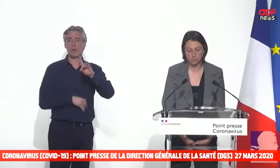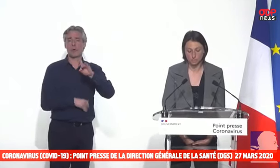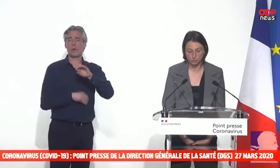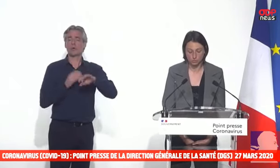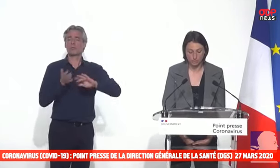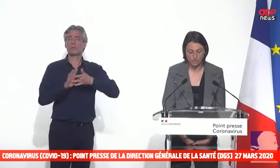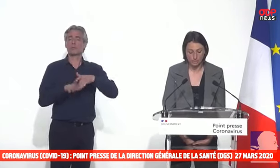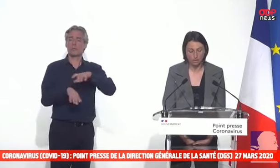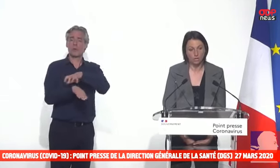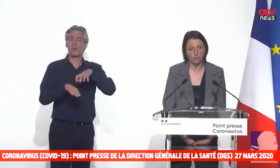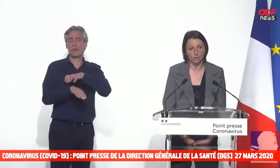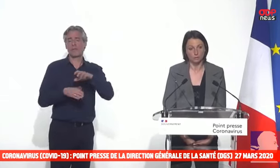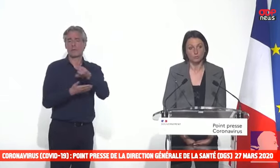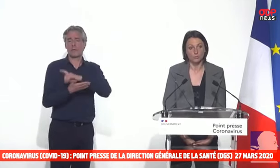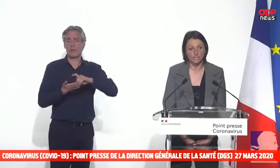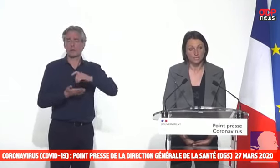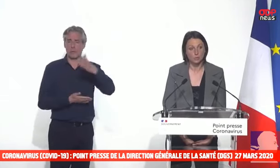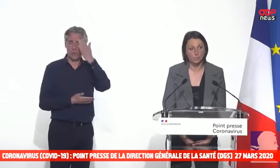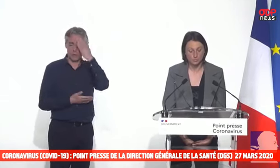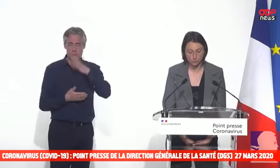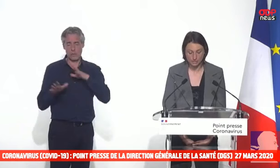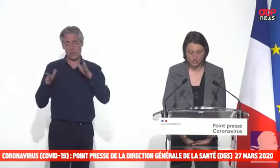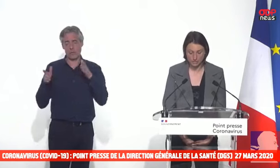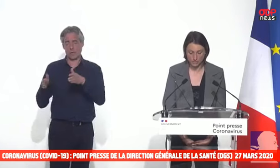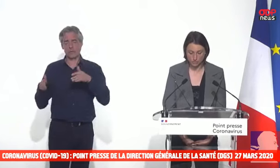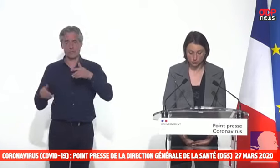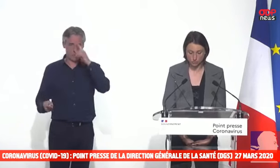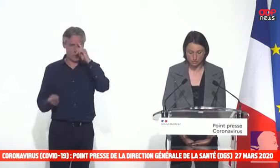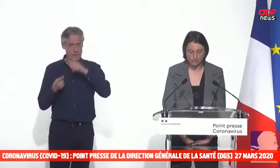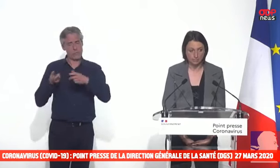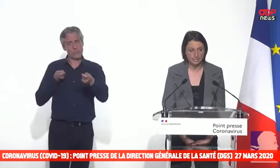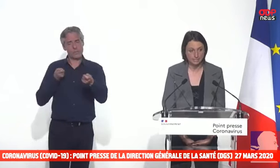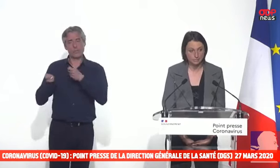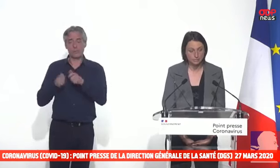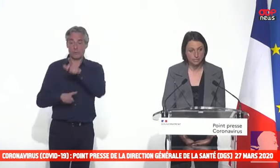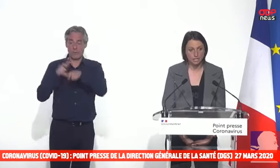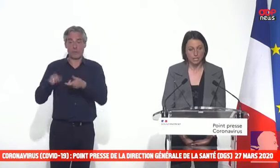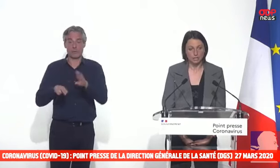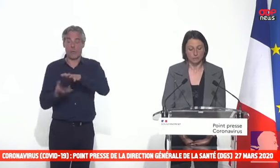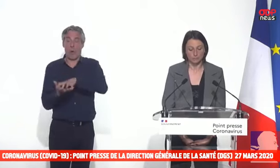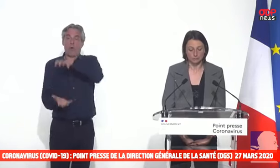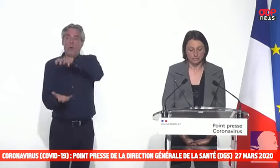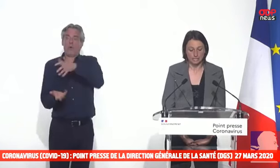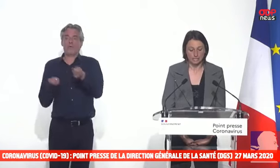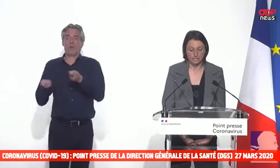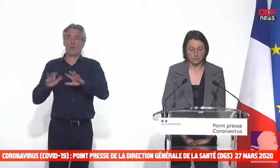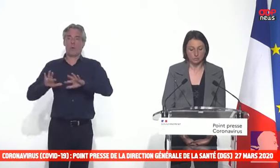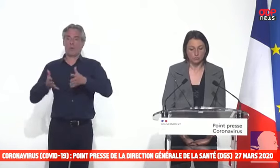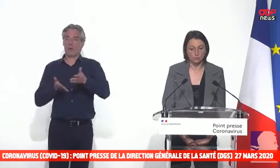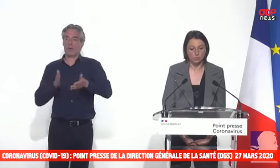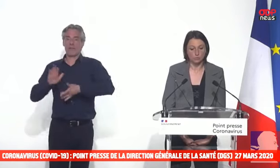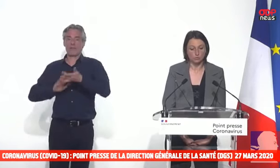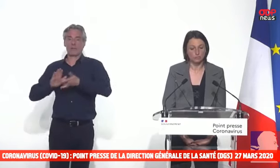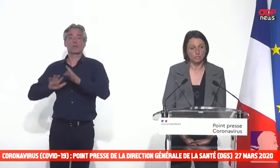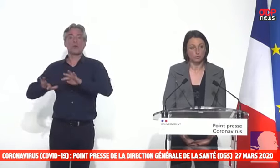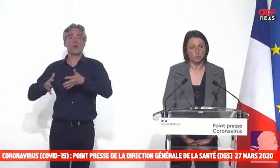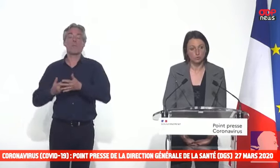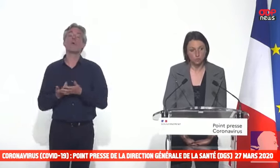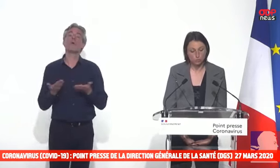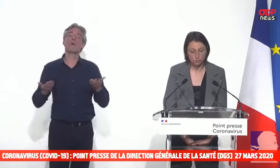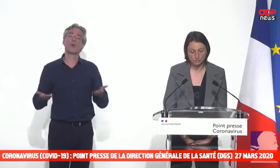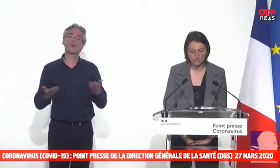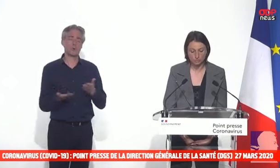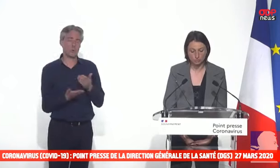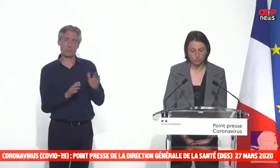décès massifs. Et nous sommes dans une phase de recensement effectivement des lieux, étant donné que ce sera ce moment de la